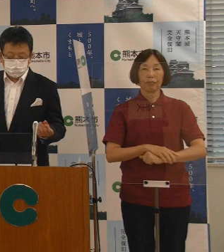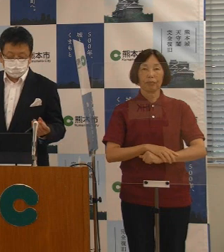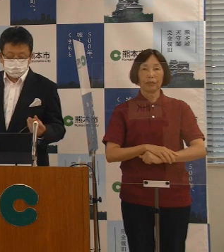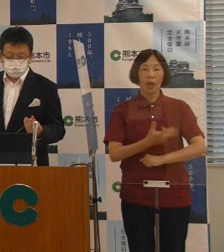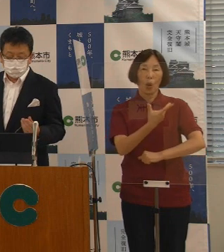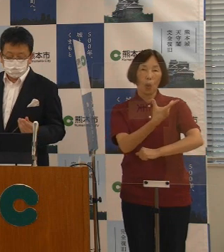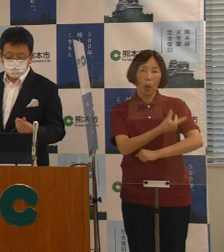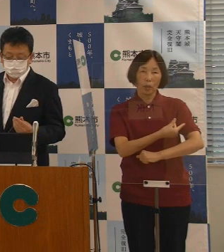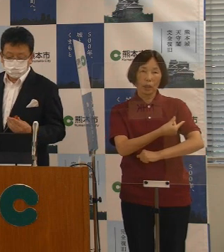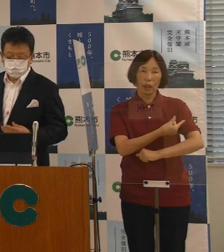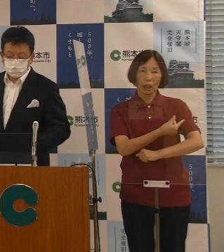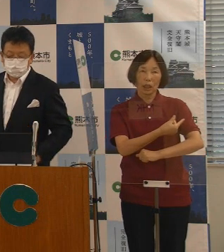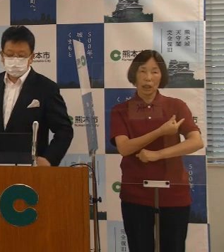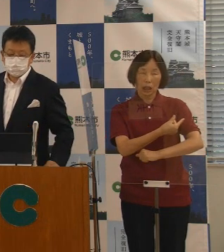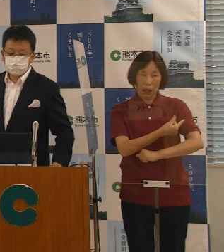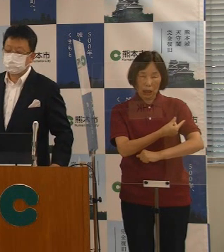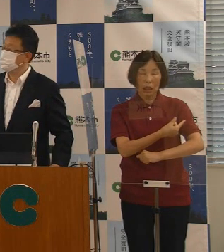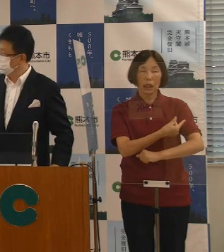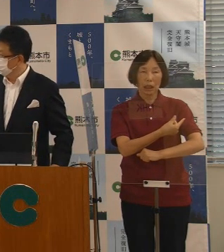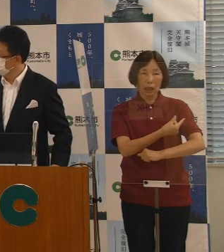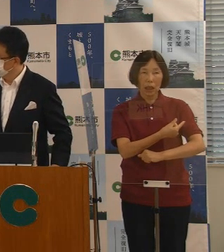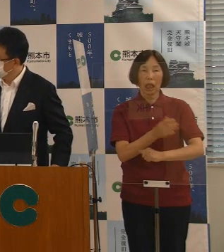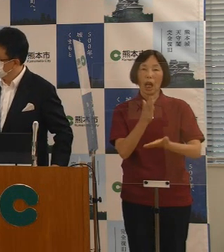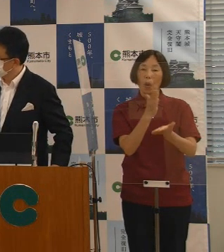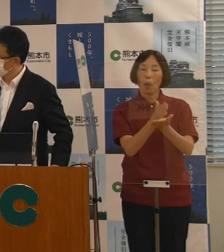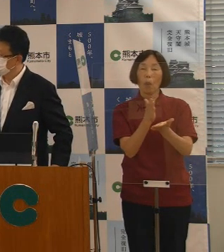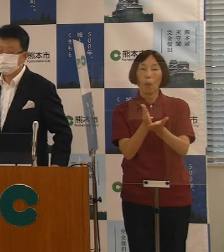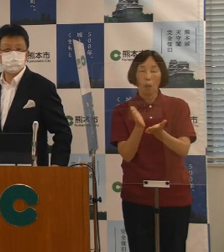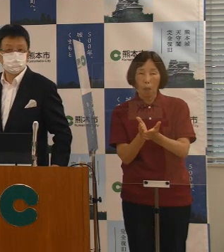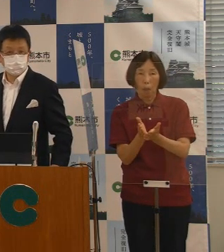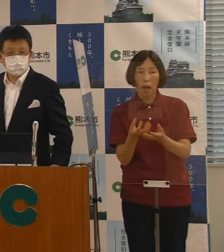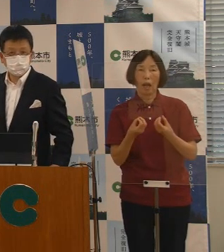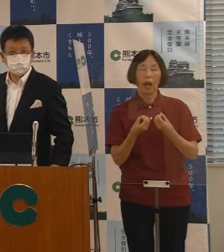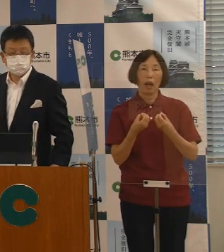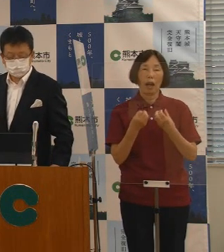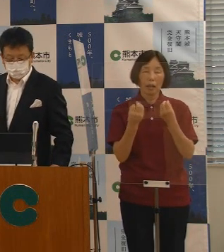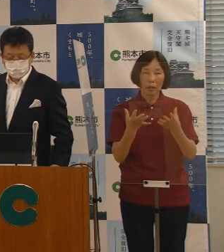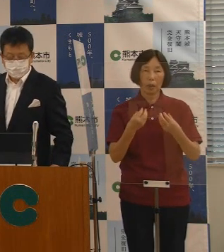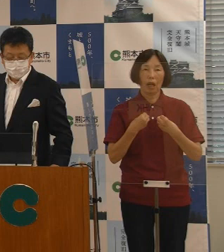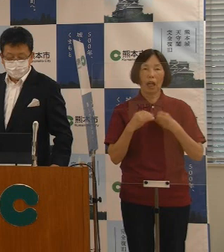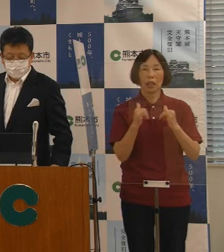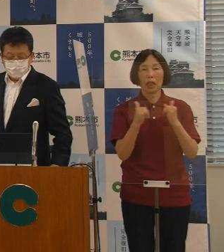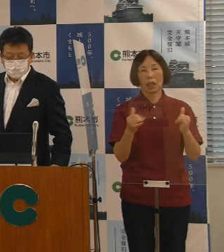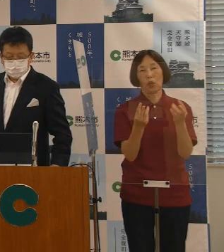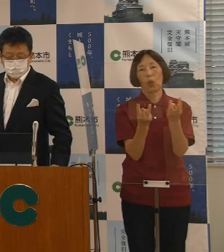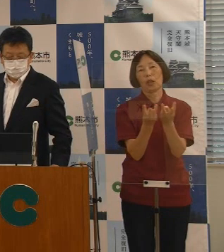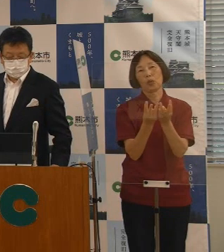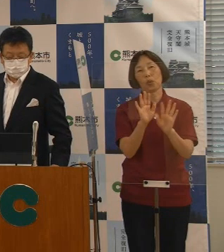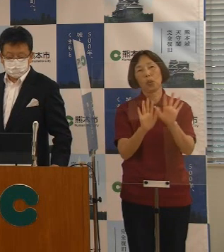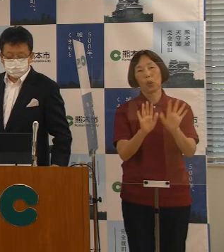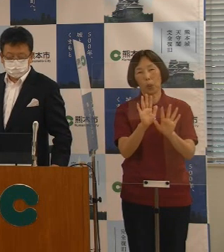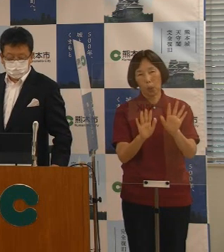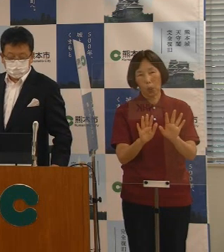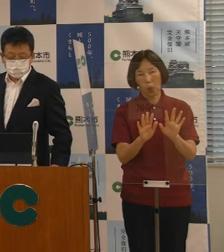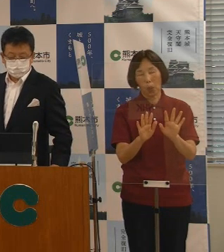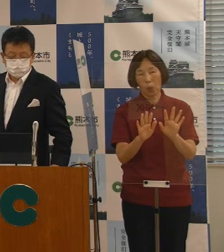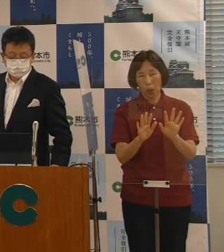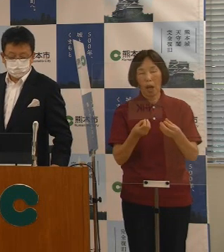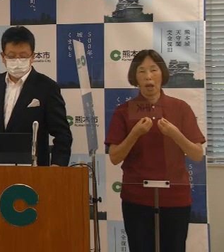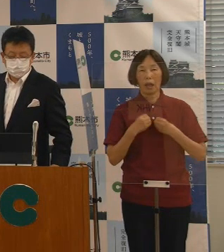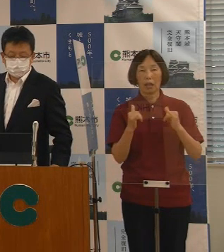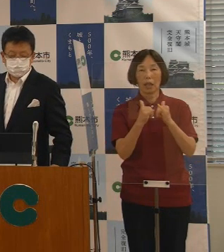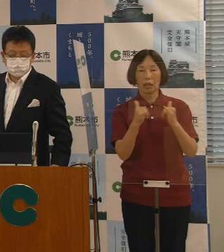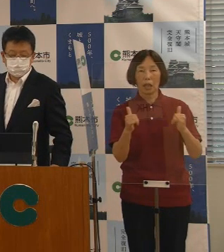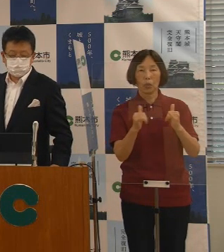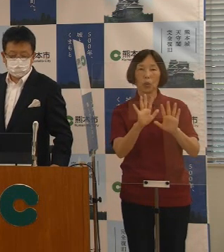ワクチン接種歴別の新規感染者数をこれは示しておりまして、新規感染者の